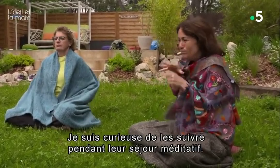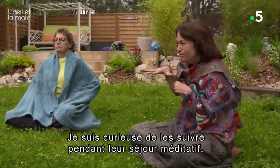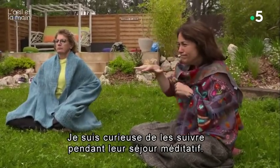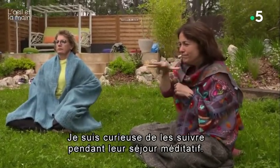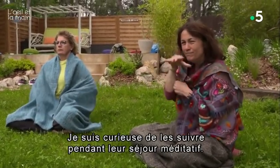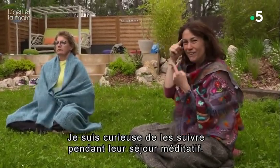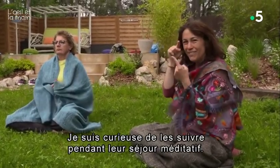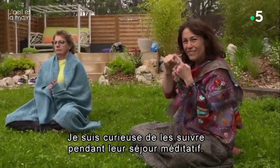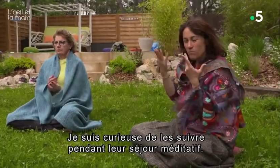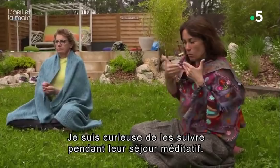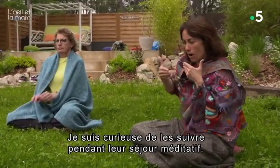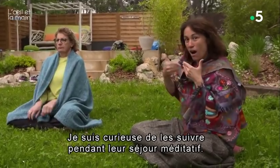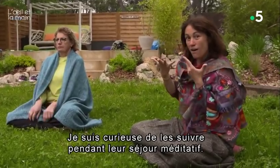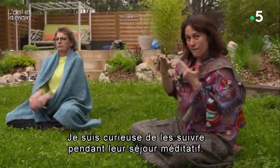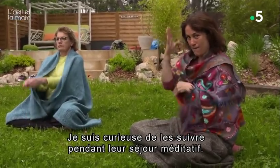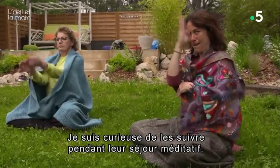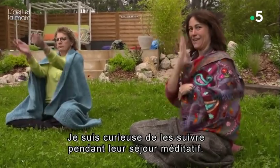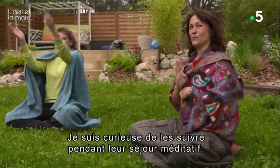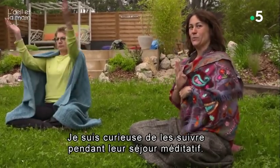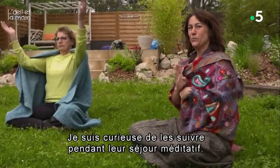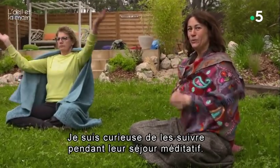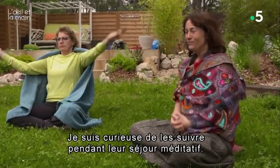de les suivre pendant leur séjour méditatif.